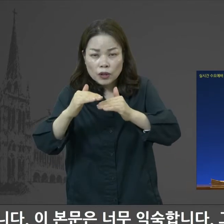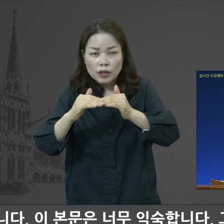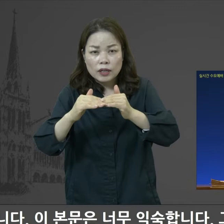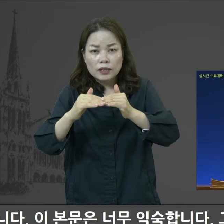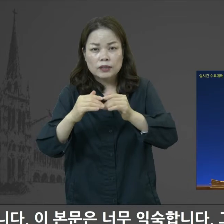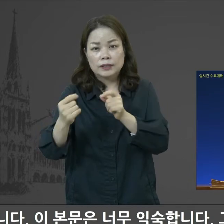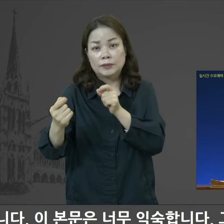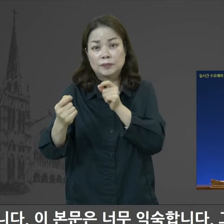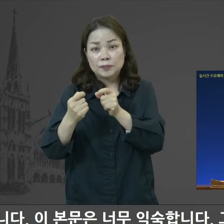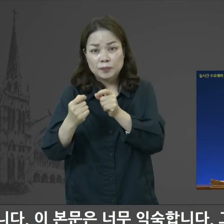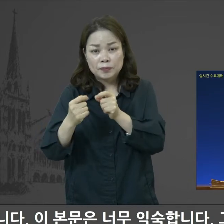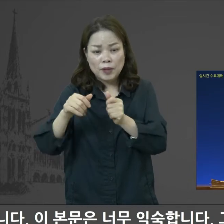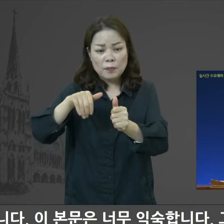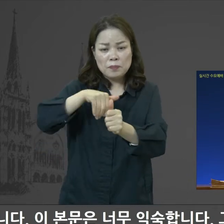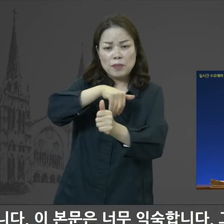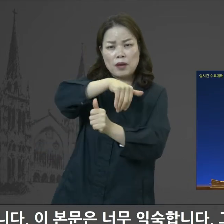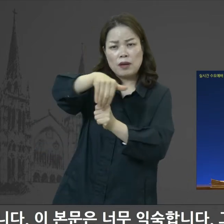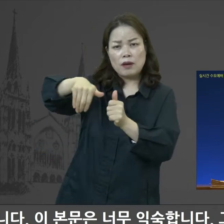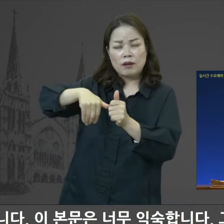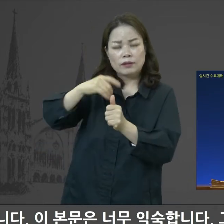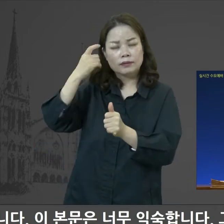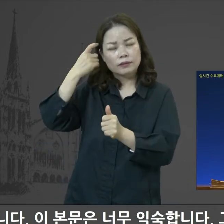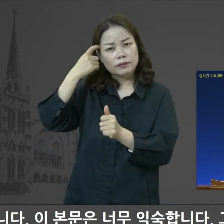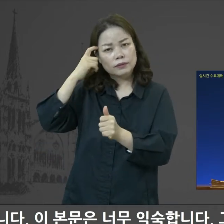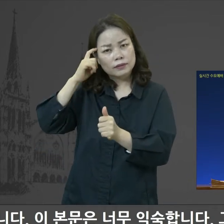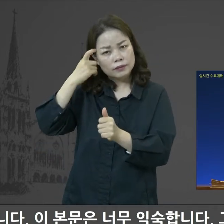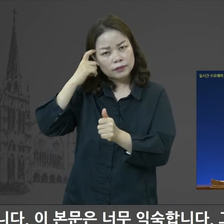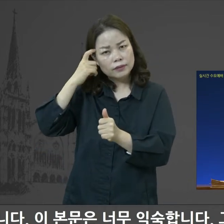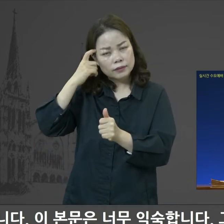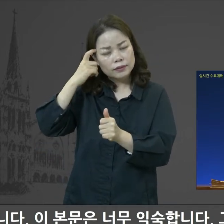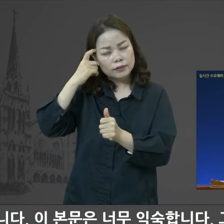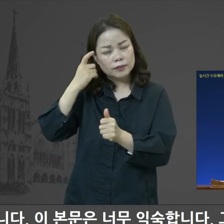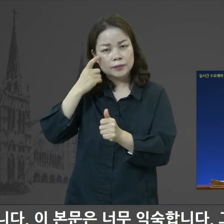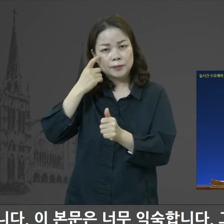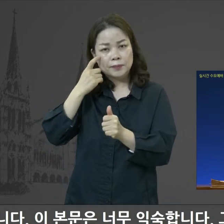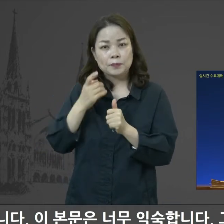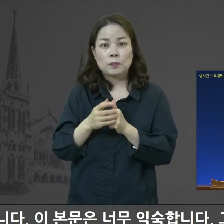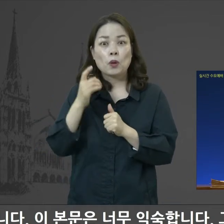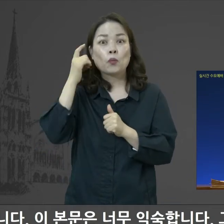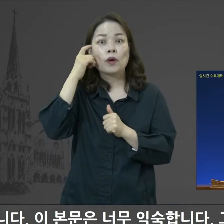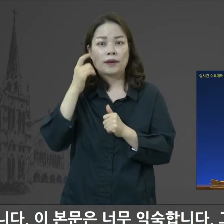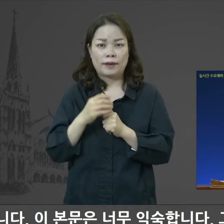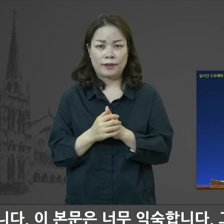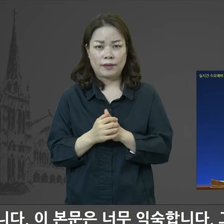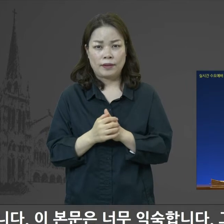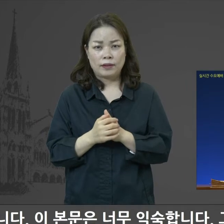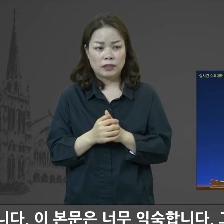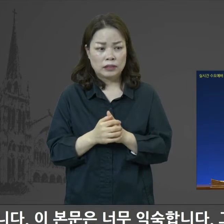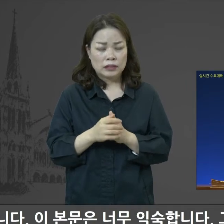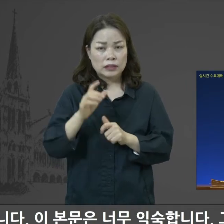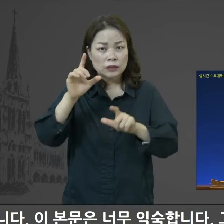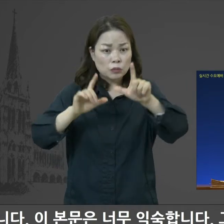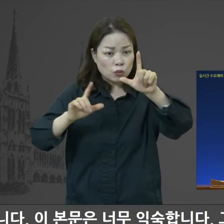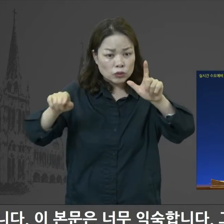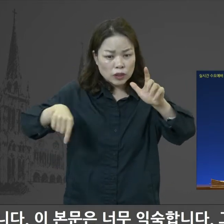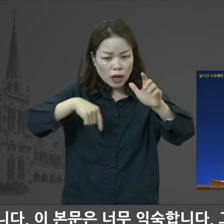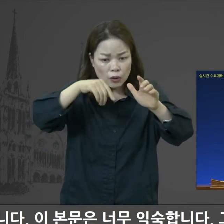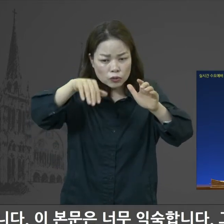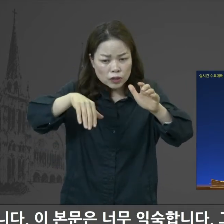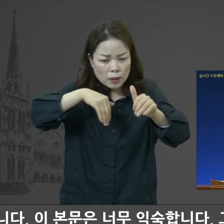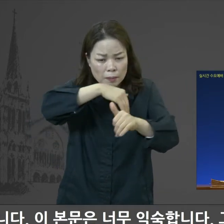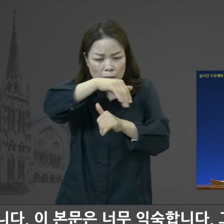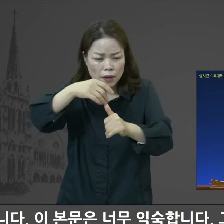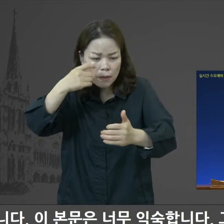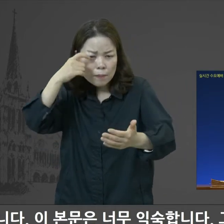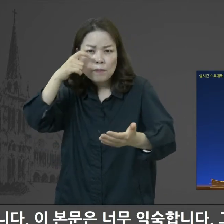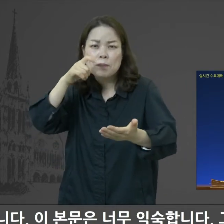근저에 있는 그 배경들을 조금 살펴보려고 합니다. 왜냐하면 이 장면에서 우리가